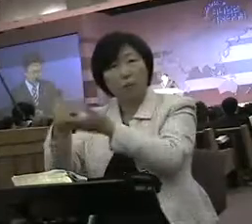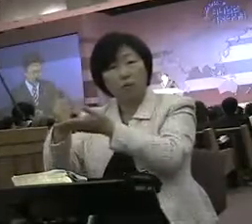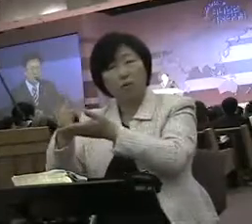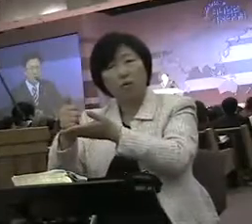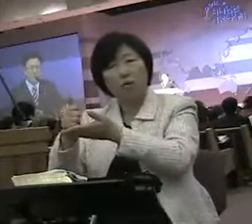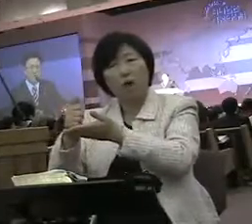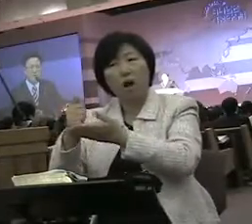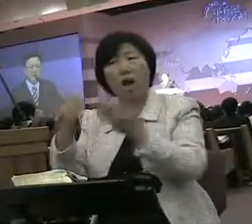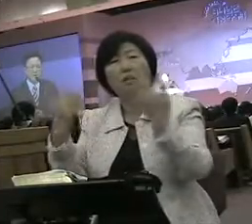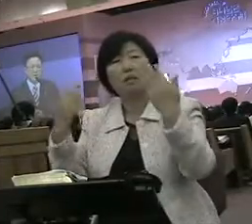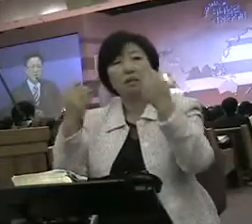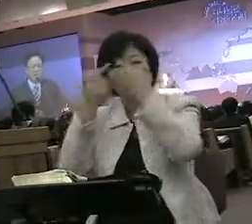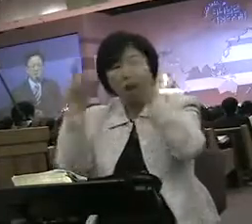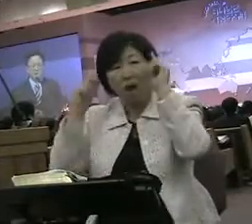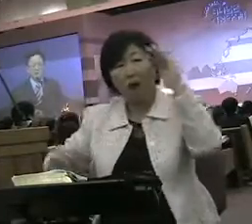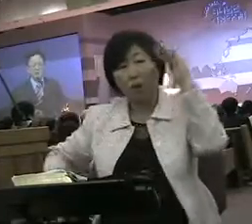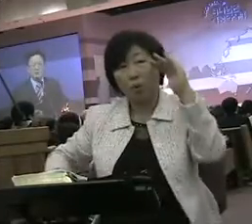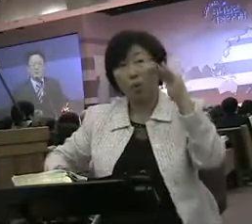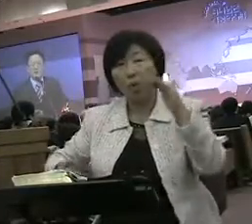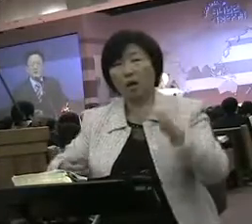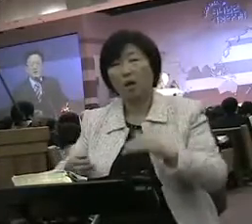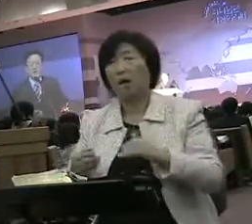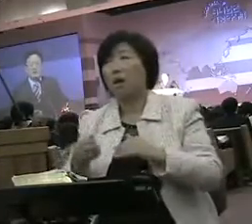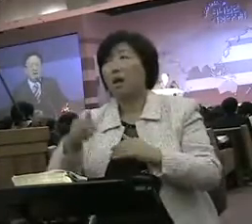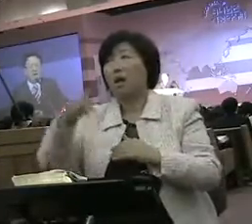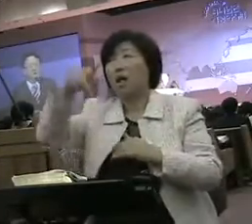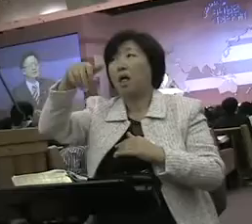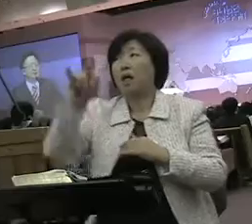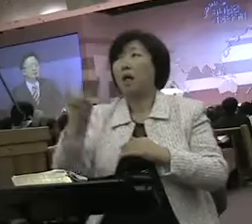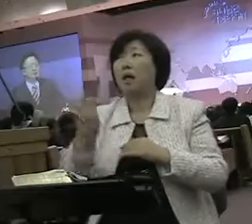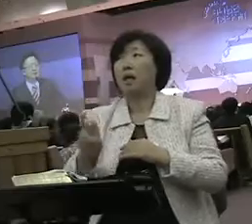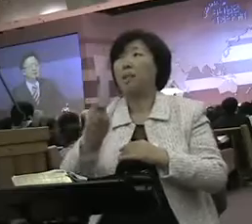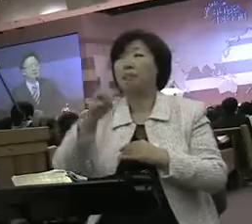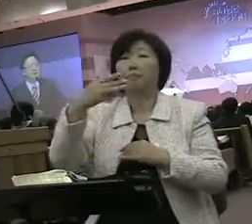사역도 했습니다. 제가 만난 1.5세들은